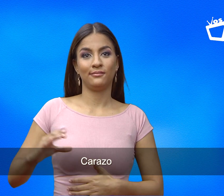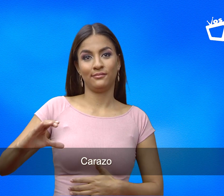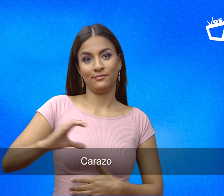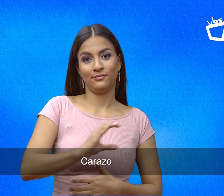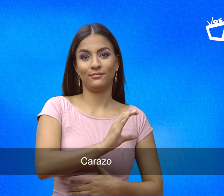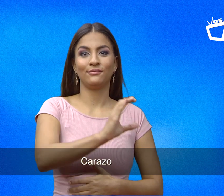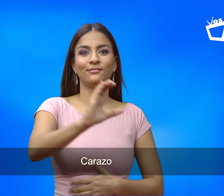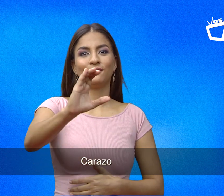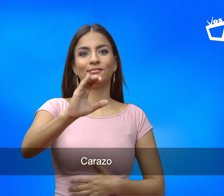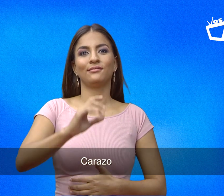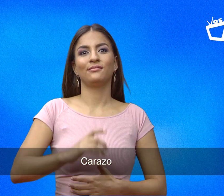el caso